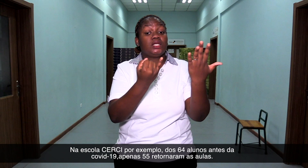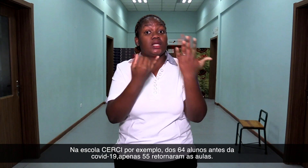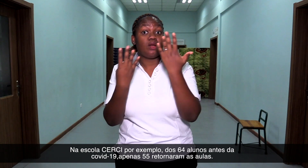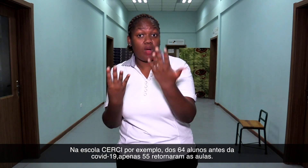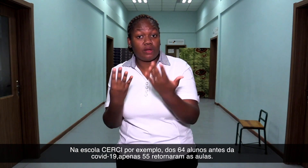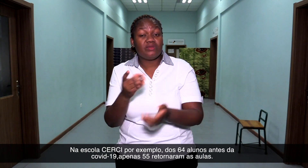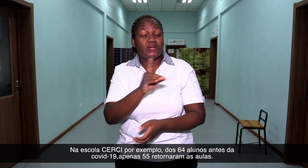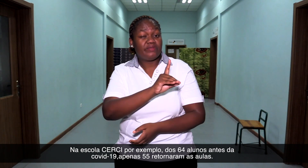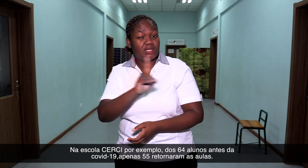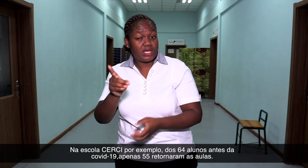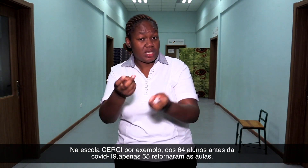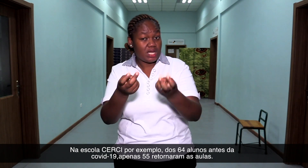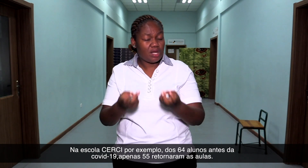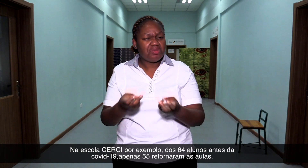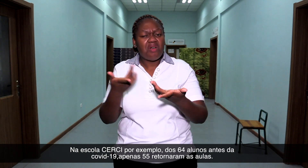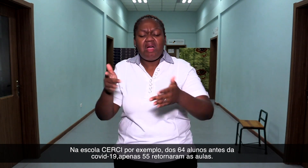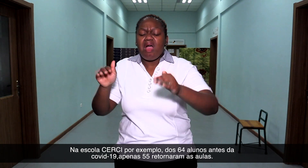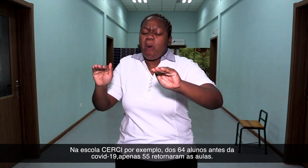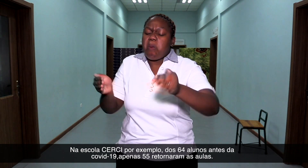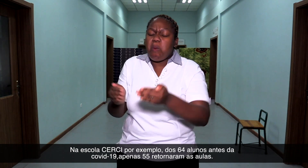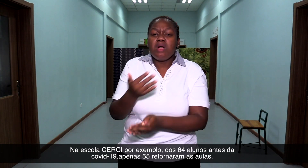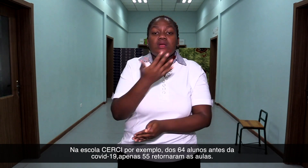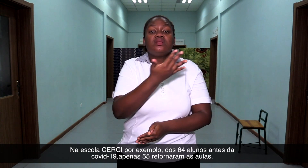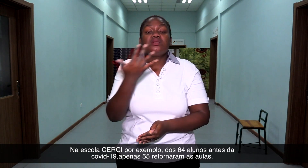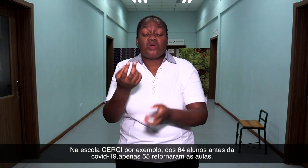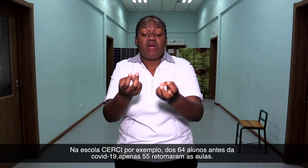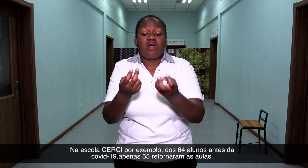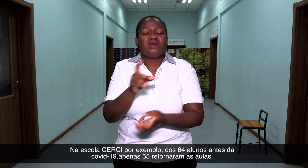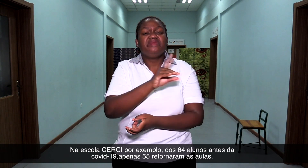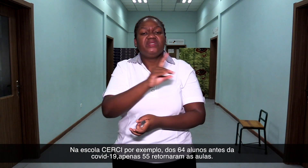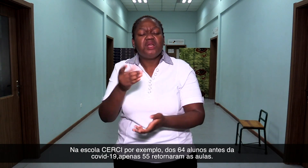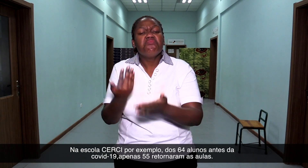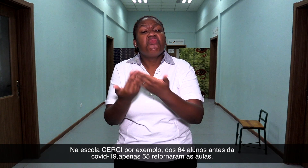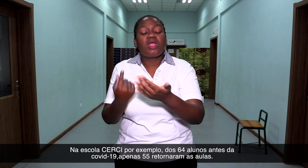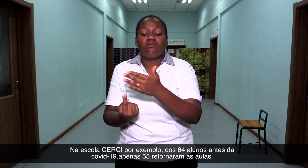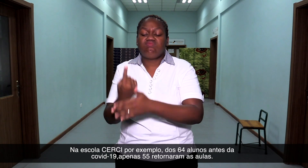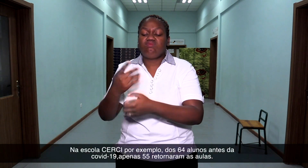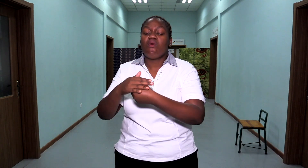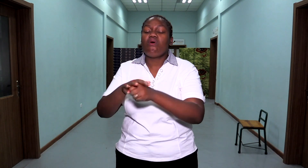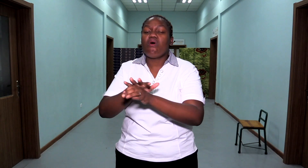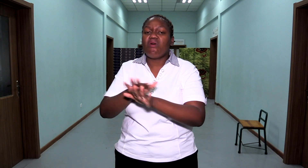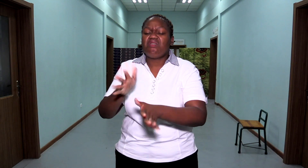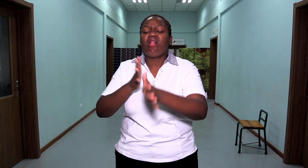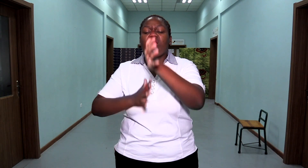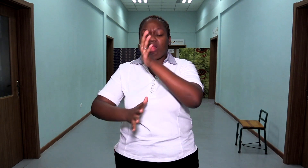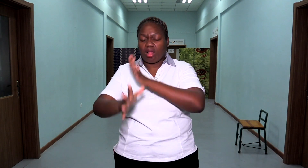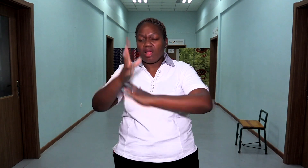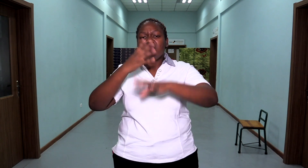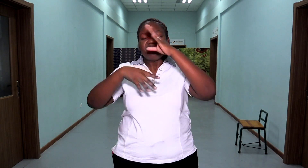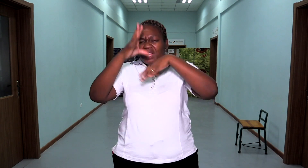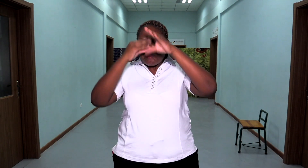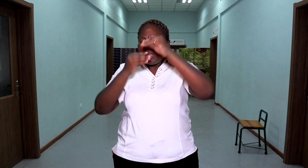dos 64 alunos antes da pandemia da Covid-19, apenas 55 retornaram às aulas.